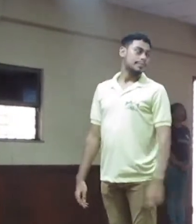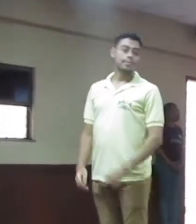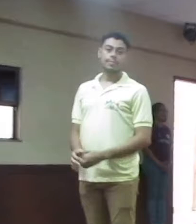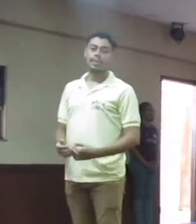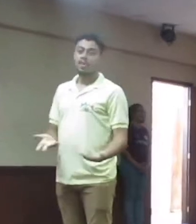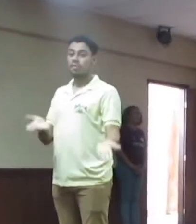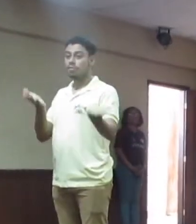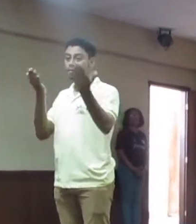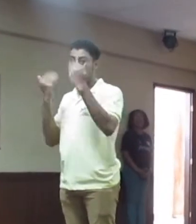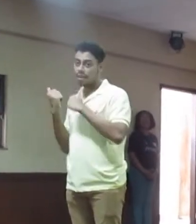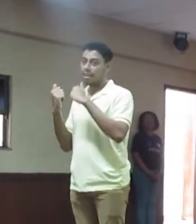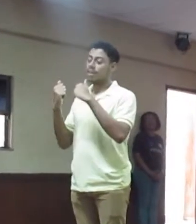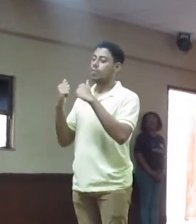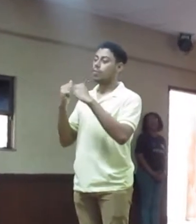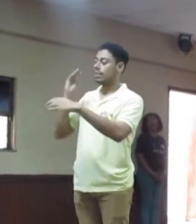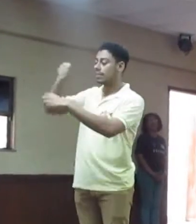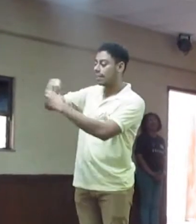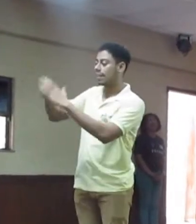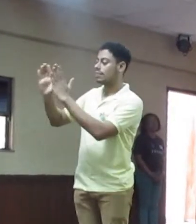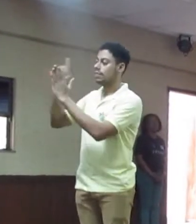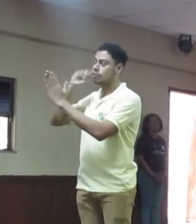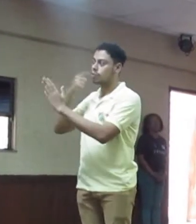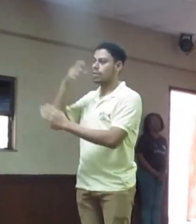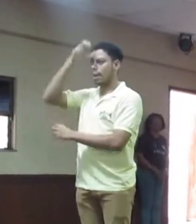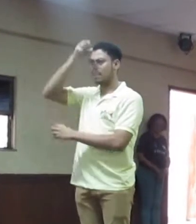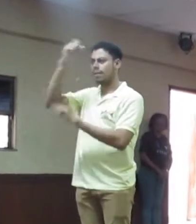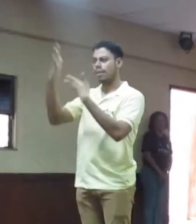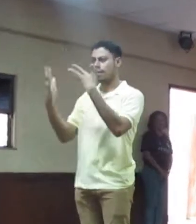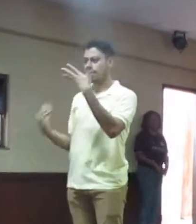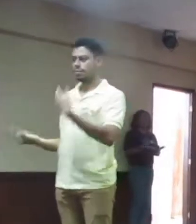Venham fazer parte dessa comunidade. Aprendam Libras.